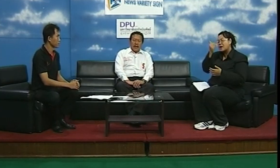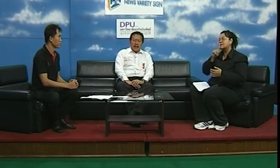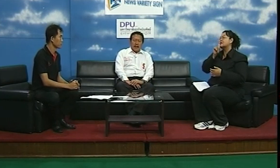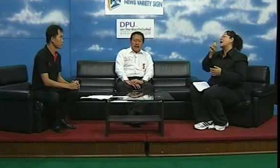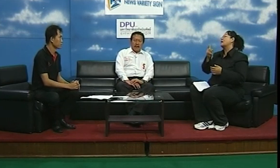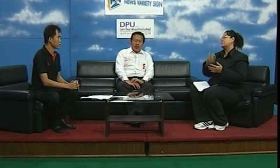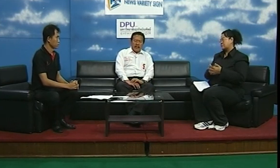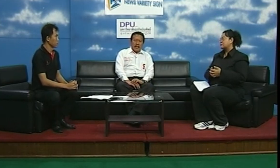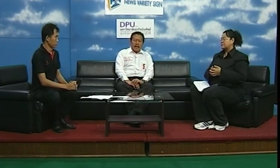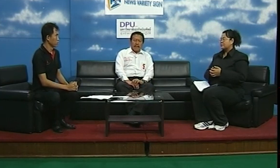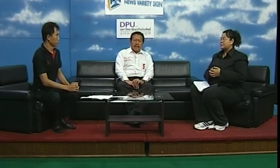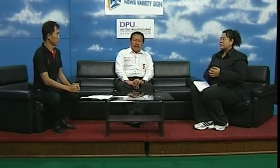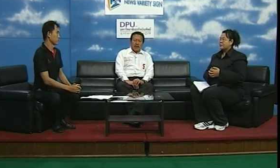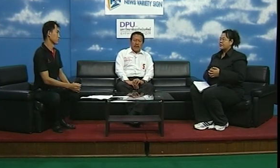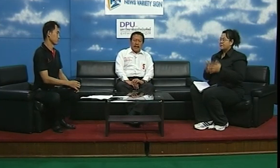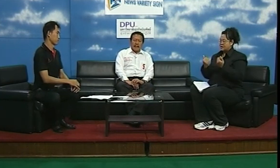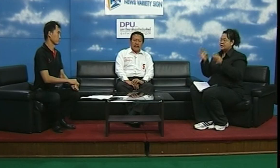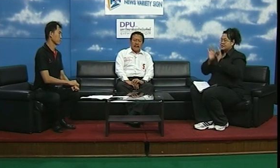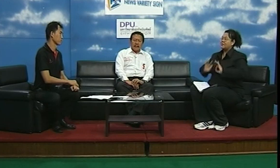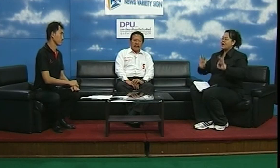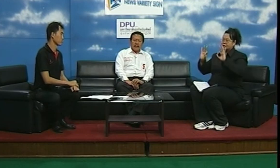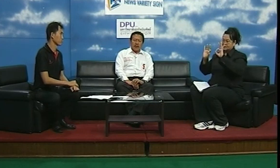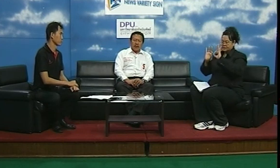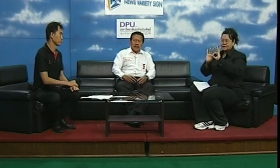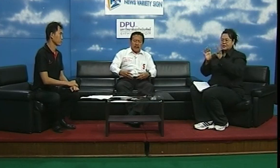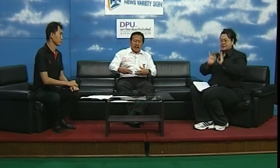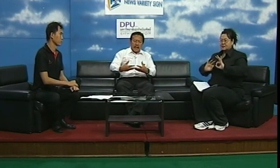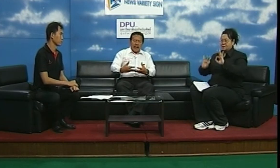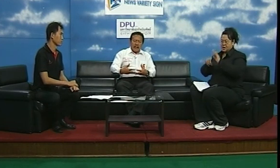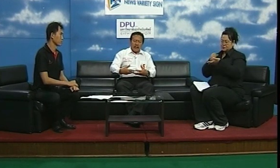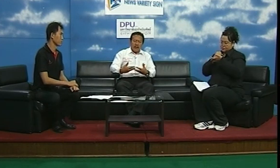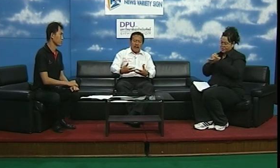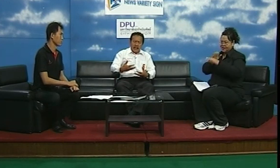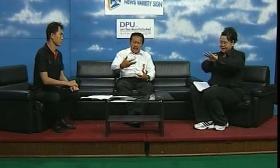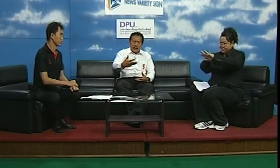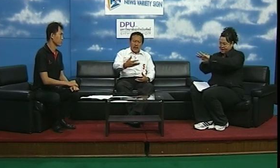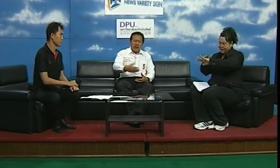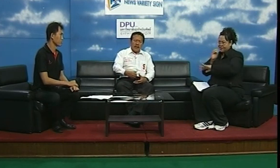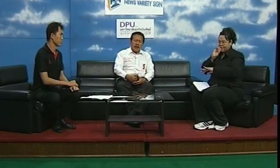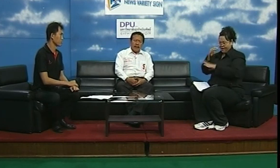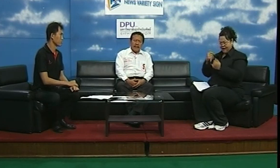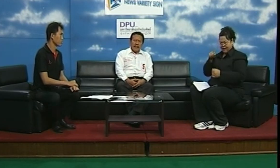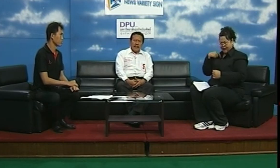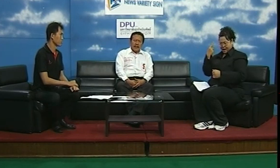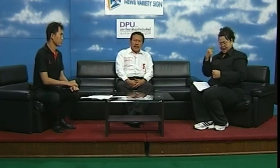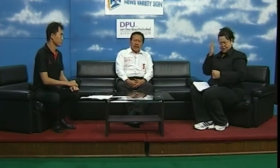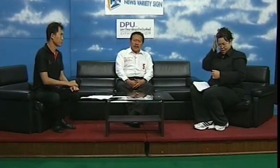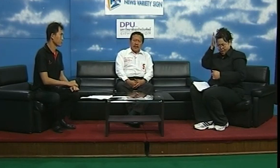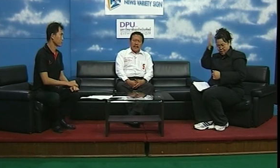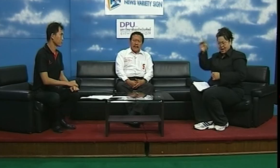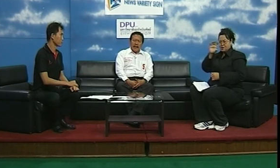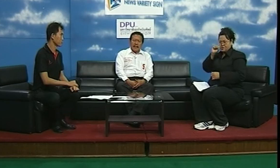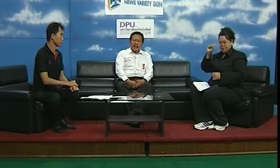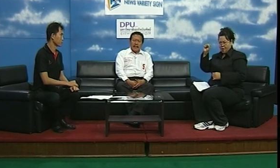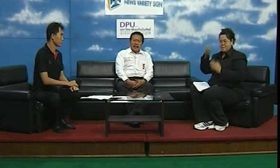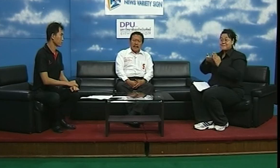ผมคดว่าตัวนี้ละครับเป็ตวสำคัญซึ่จะจุดกระแสให้เกิดข้นว่าคนทเข้าไปเป็นสอส